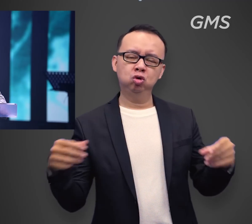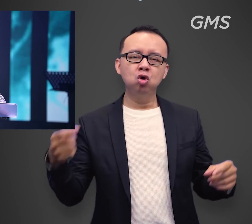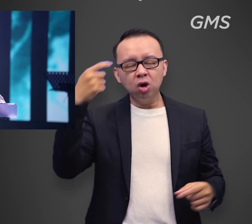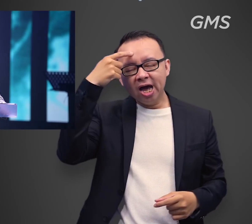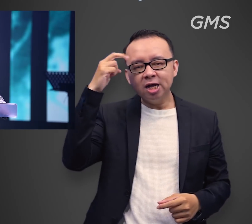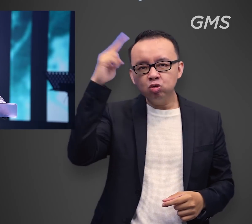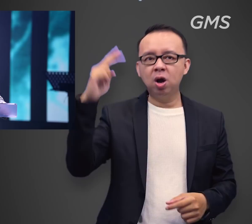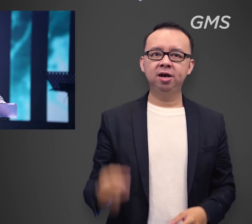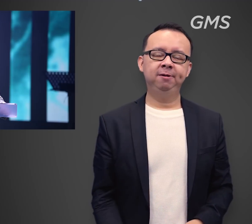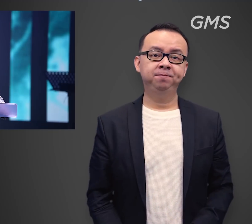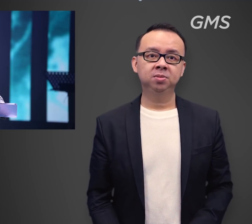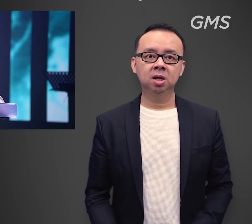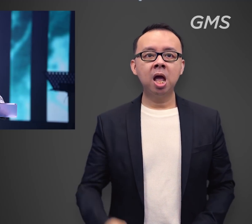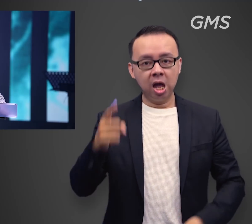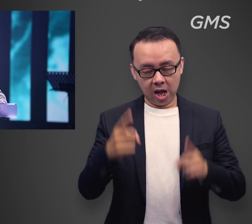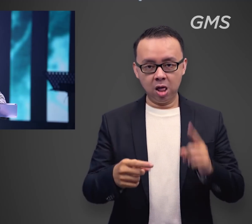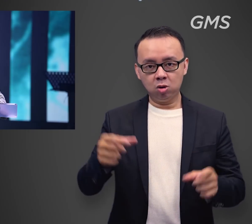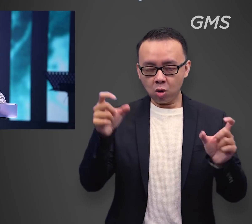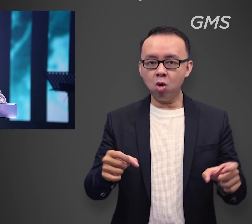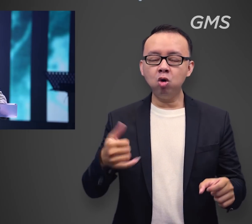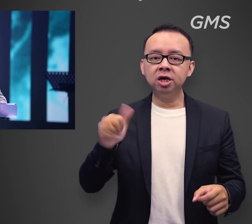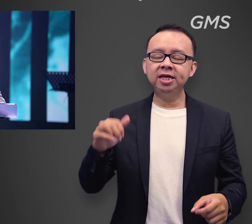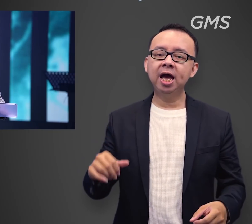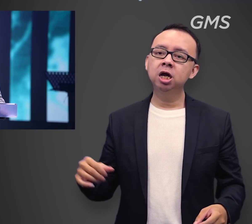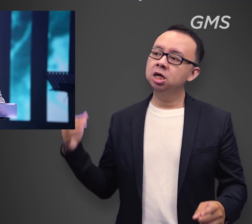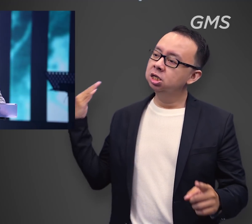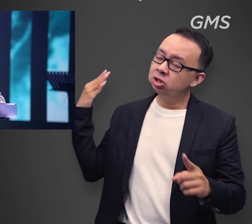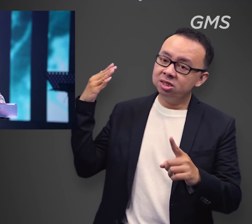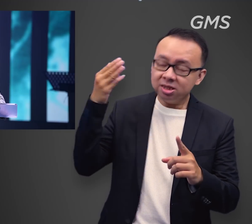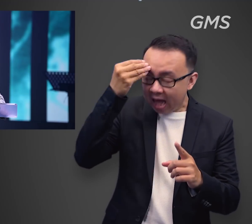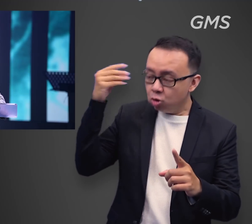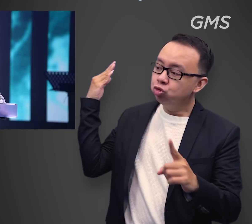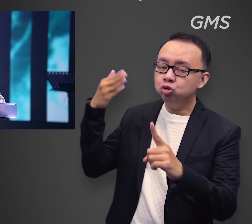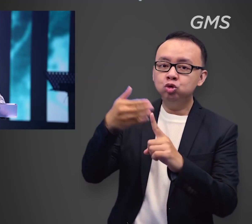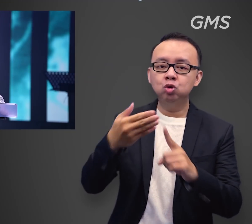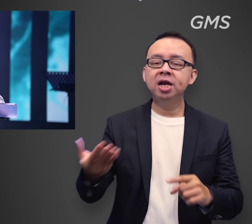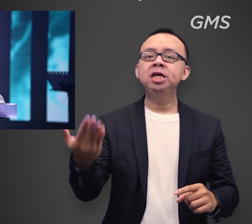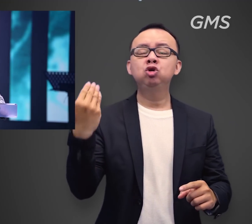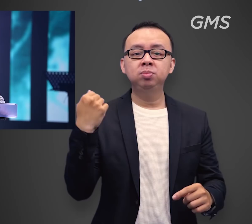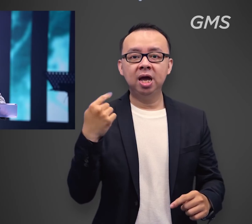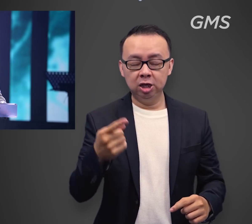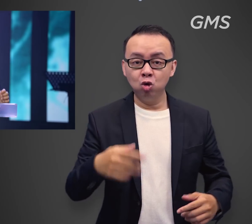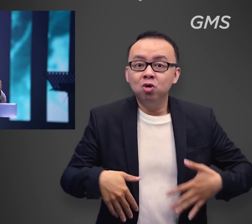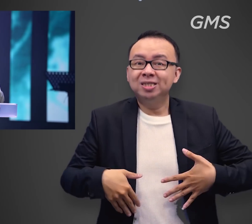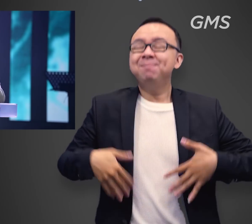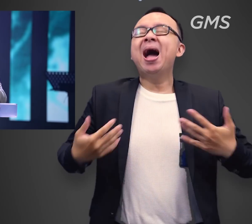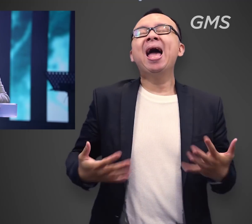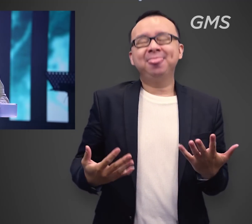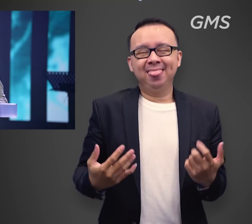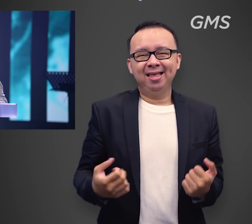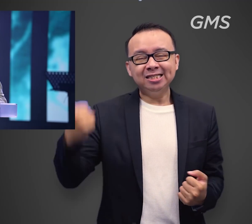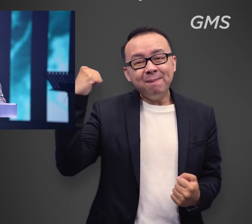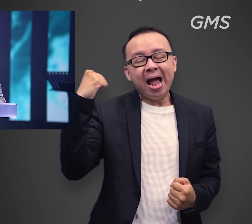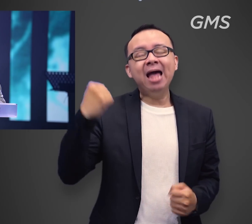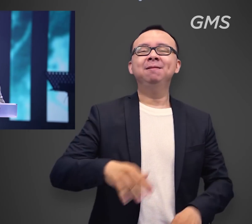tahu tujuan hidupnya akan menjadi orang yang bersemangat kehidupannya? Karena dia tahu target hidupnya. Sama dengan waktu kita tahu janji